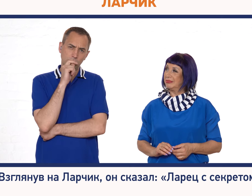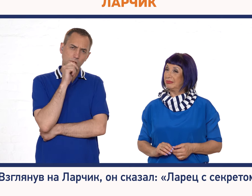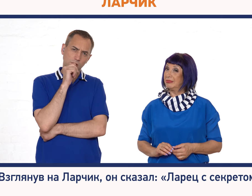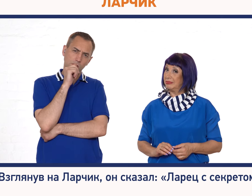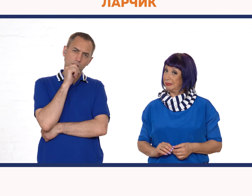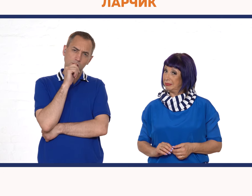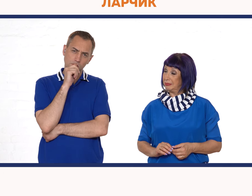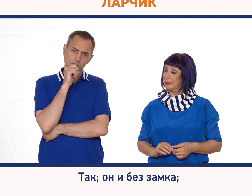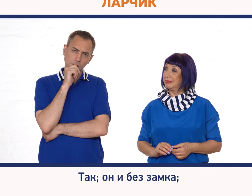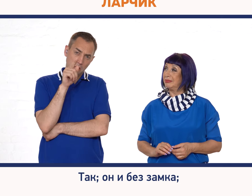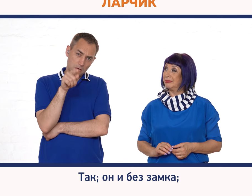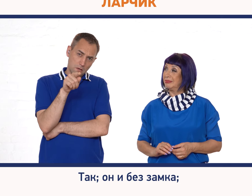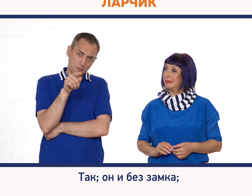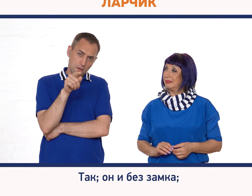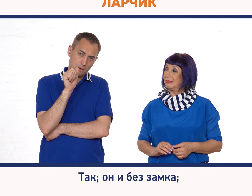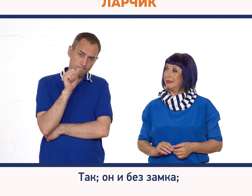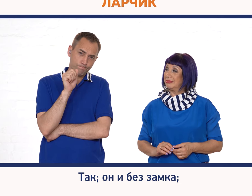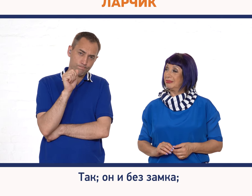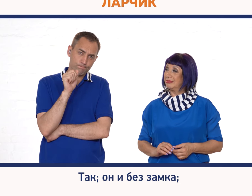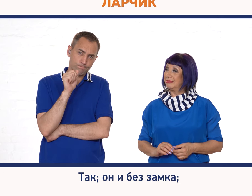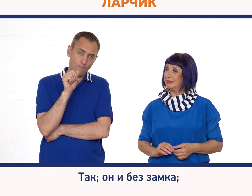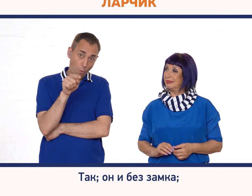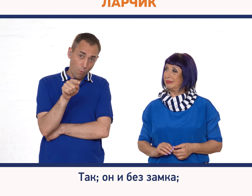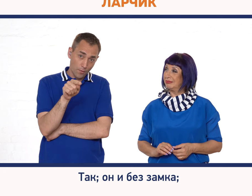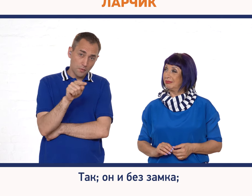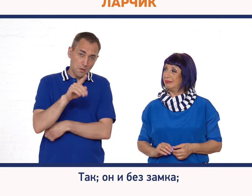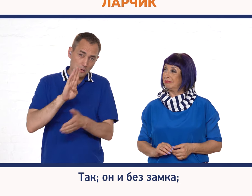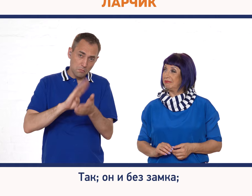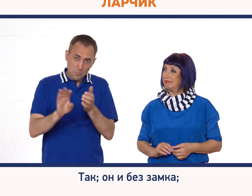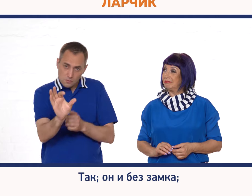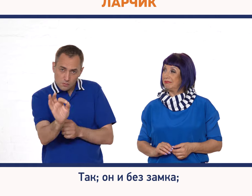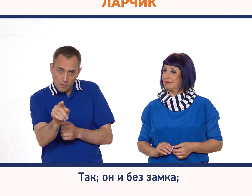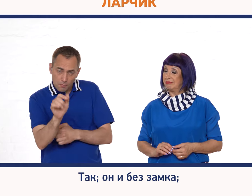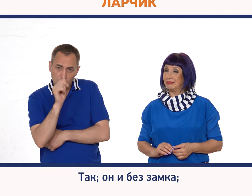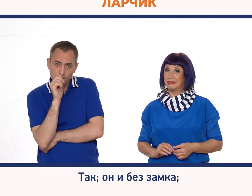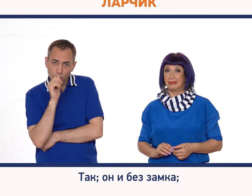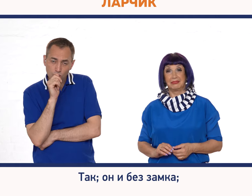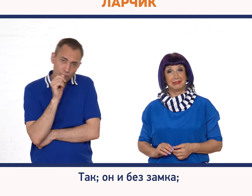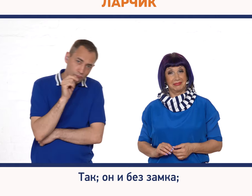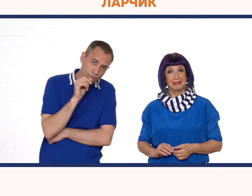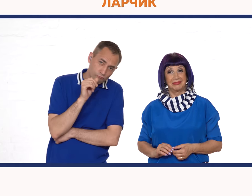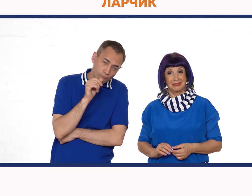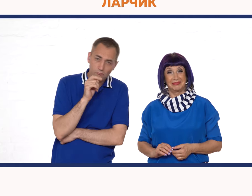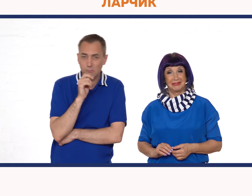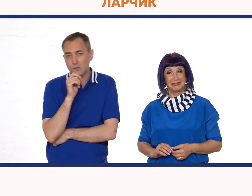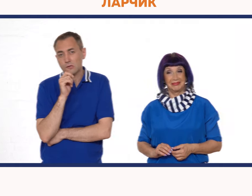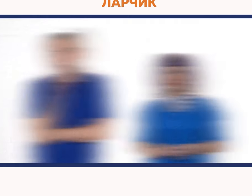с секретом. Так он и без замка.